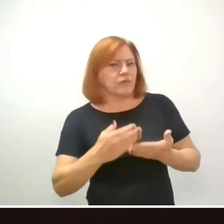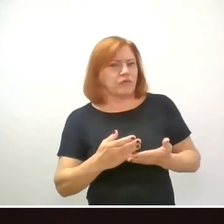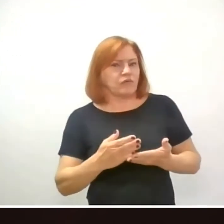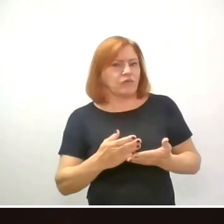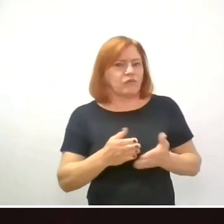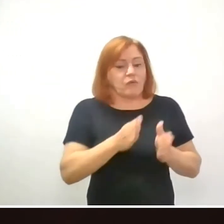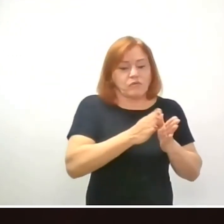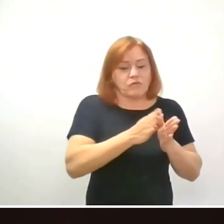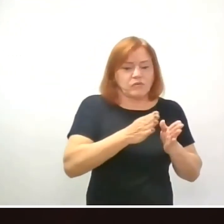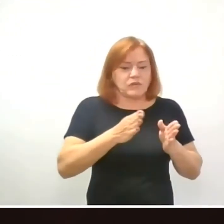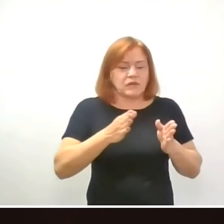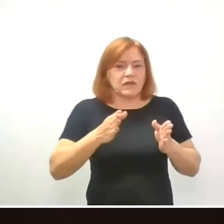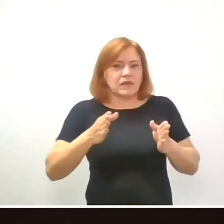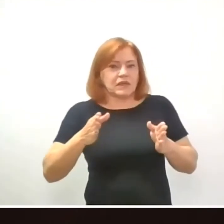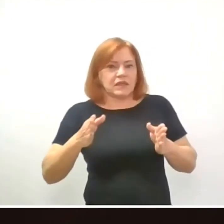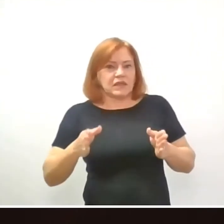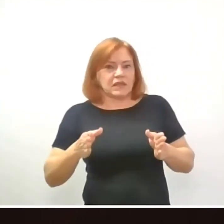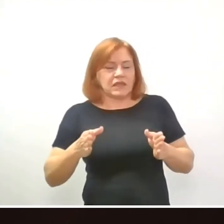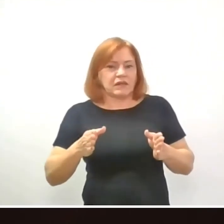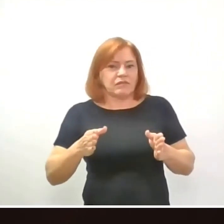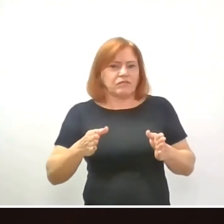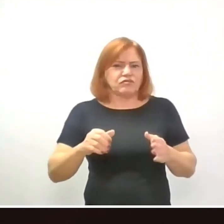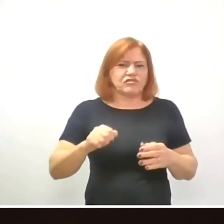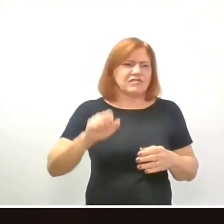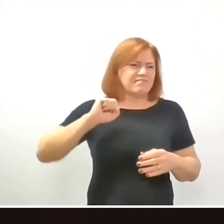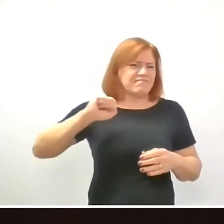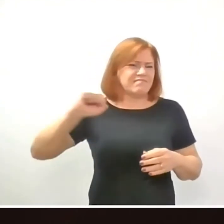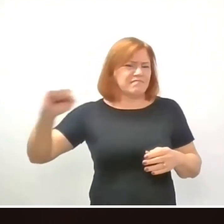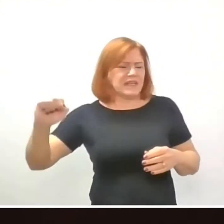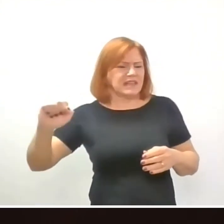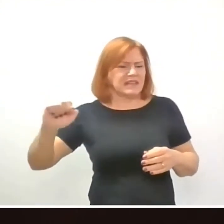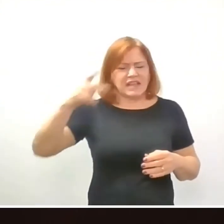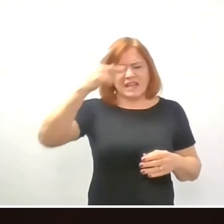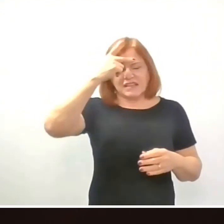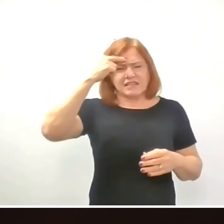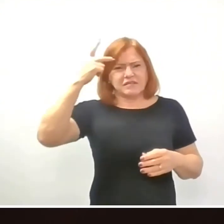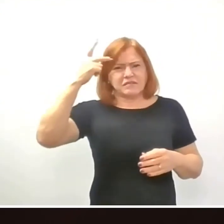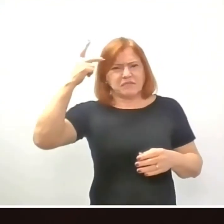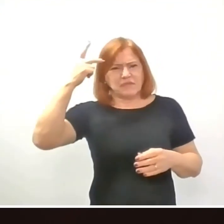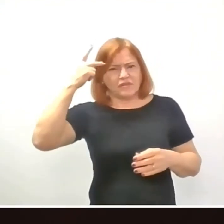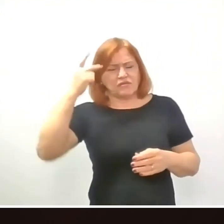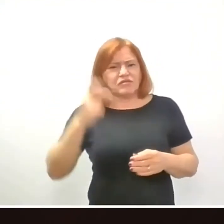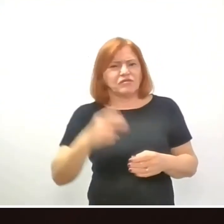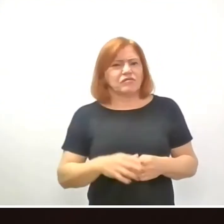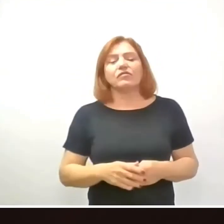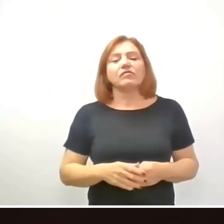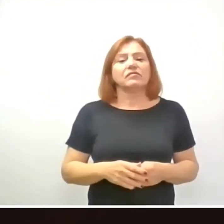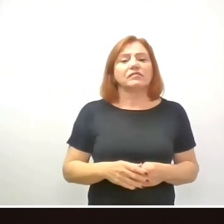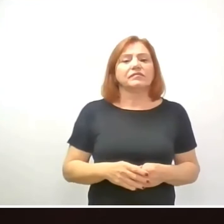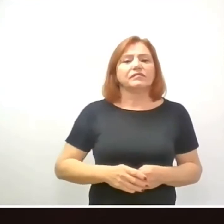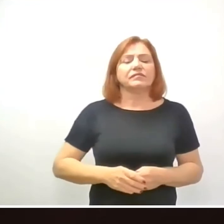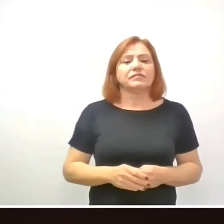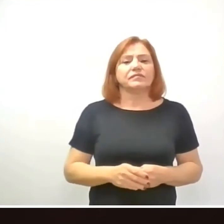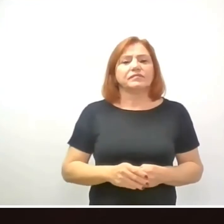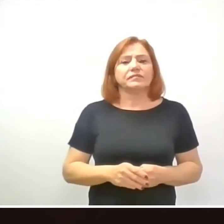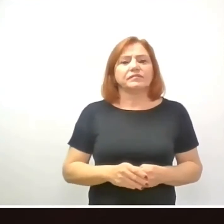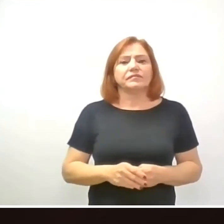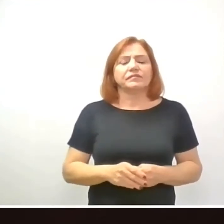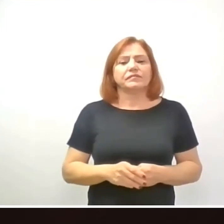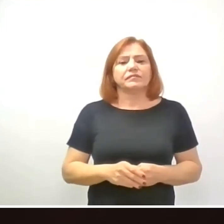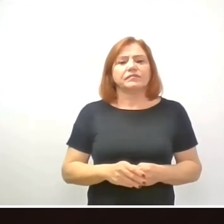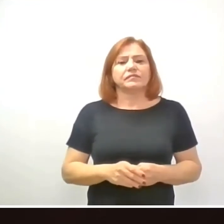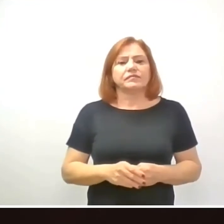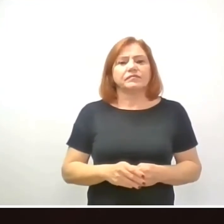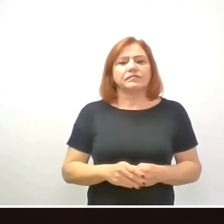ano terrível de ser lembrado de 1210. Em um castelo perto de Narbona, os